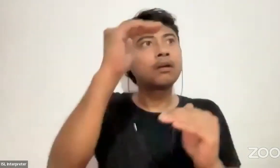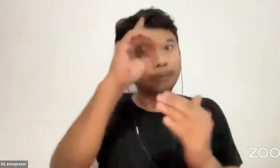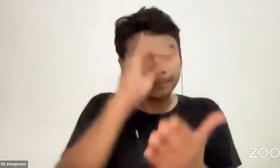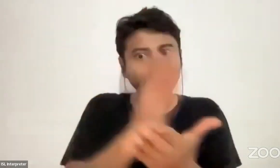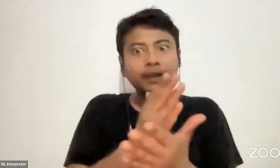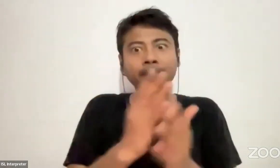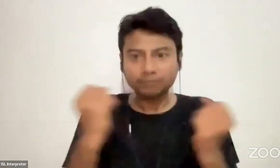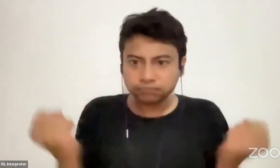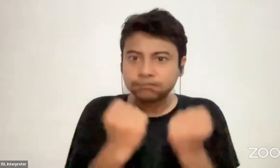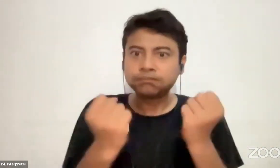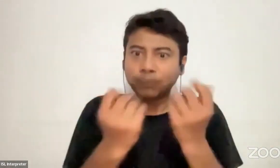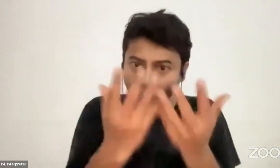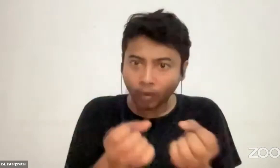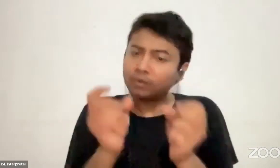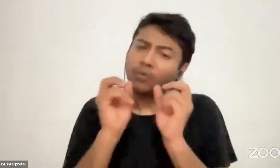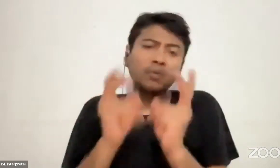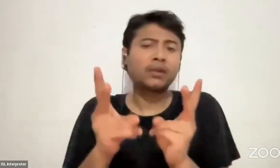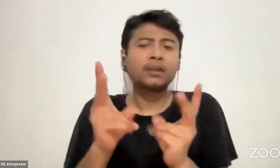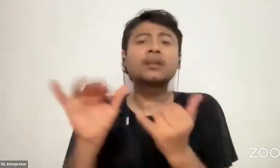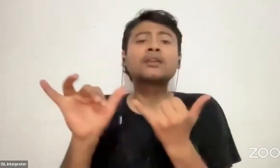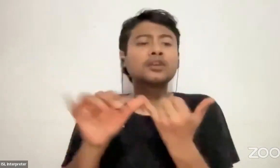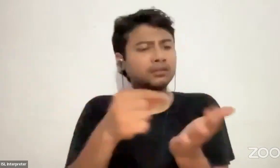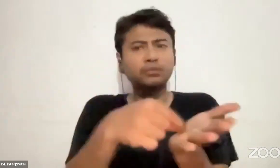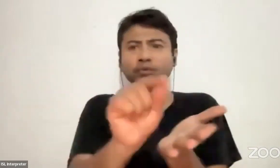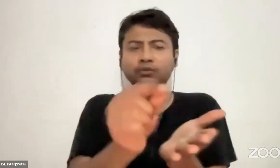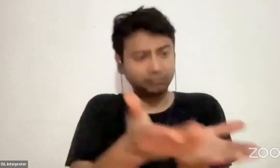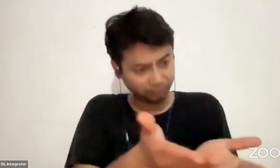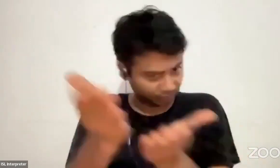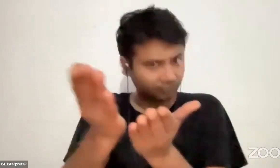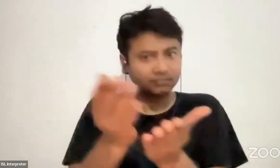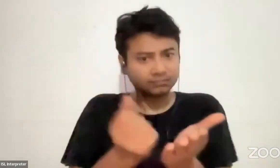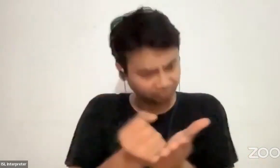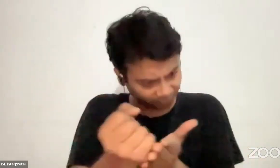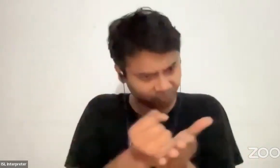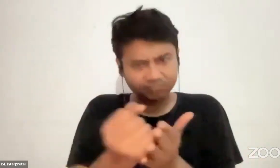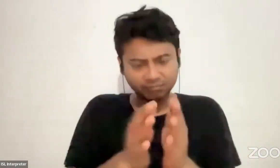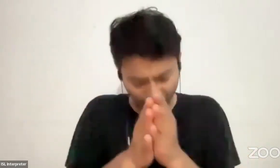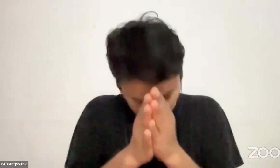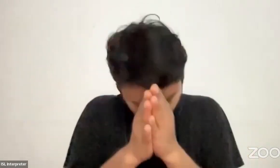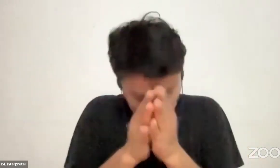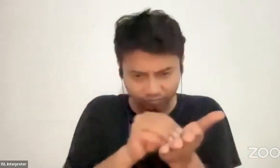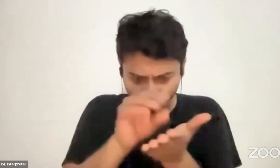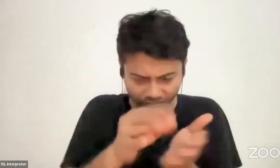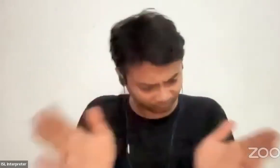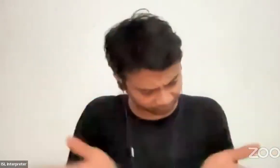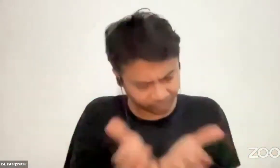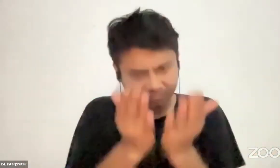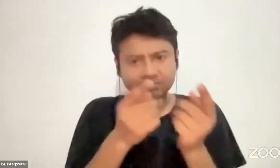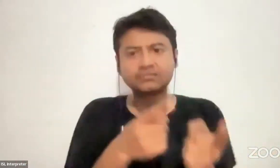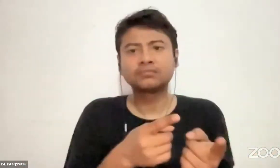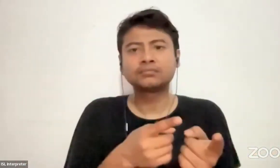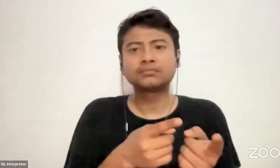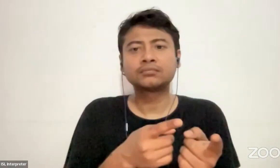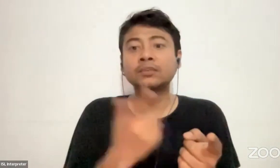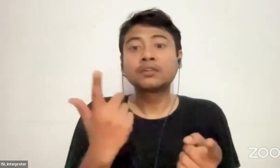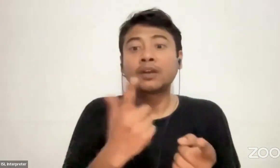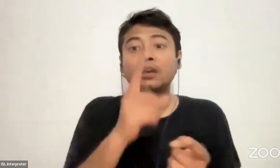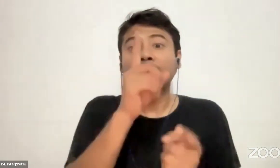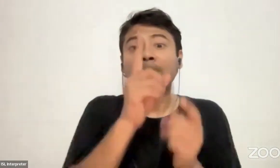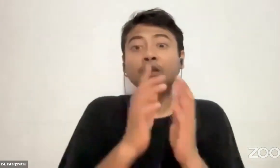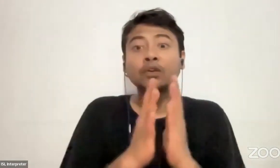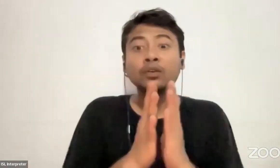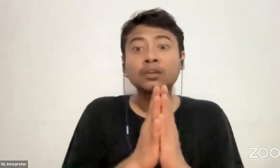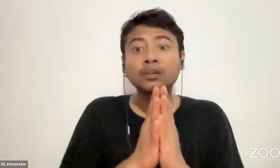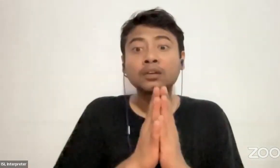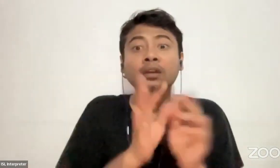बहुत अच्छा कर रहे हो, इनकी पूजा करो। क्योंकि सभी देवी देवताओं का क्या है, कुछ ना कुछ उनके नियम